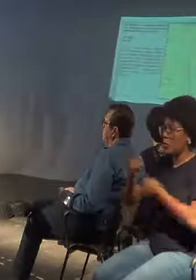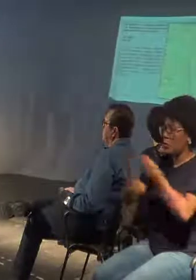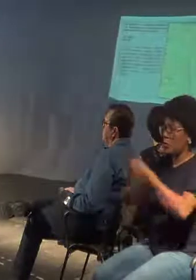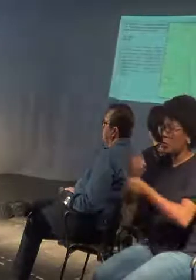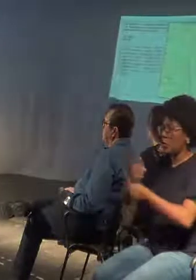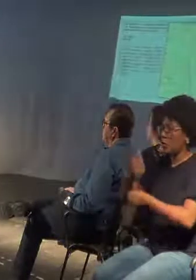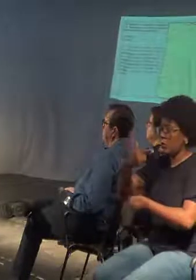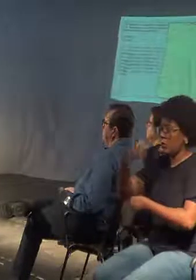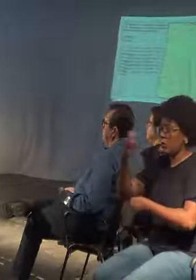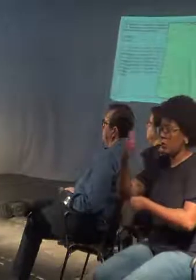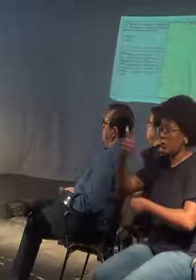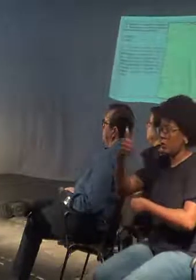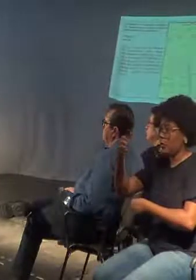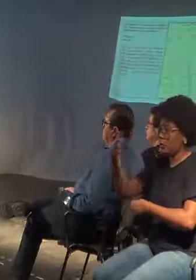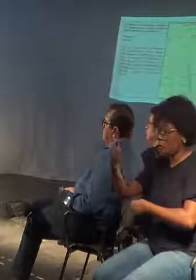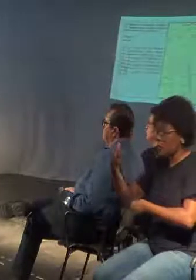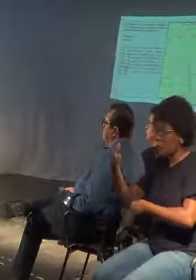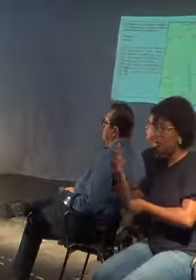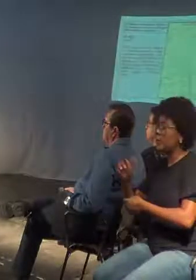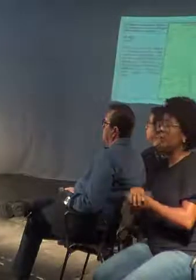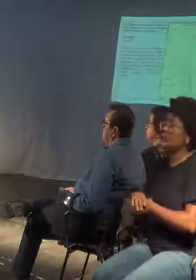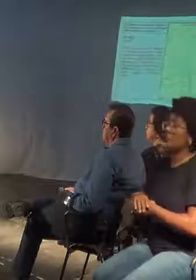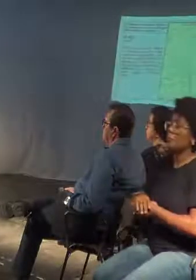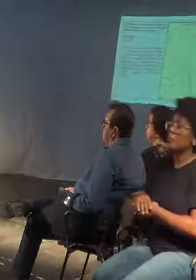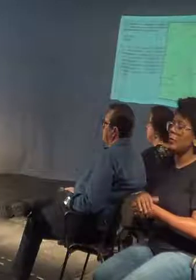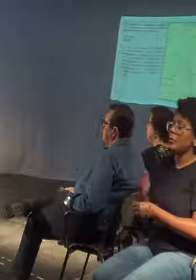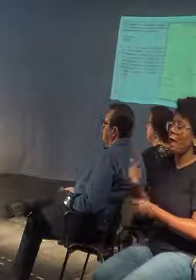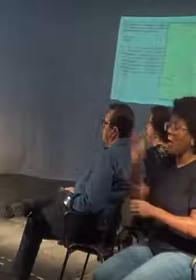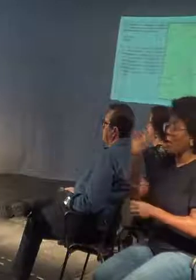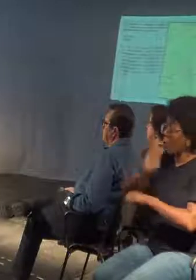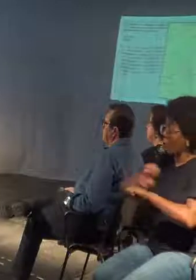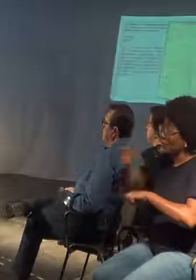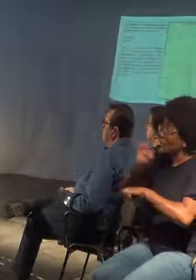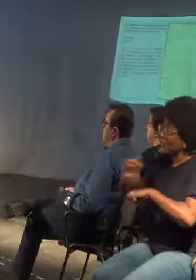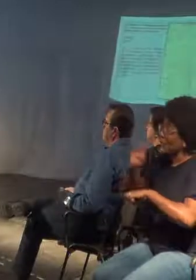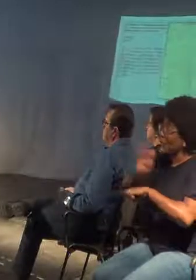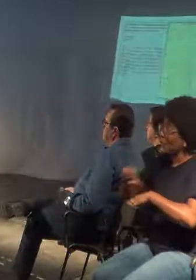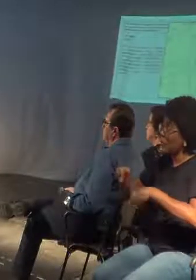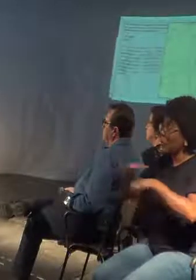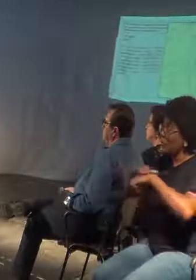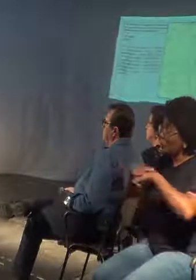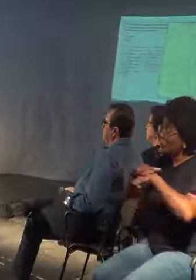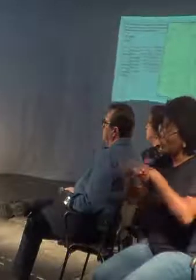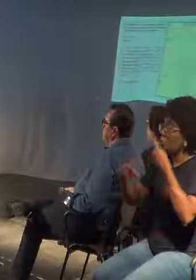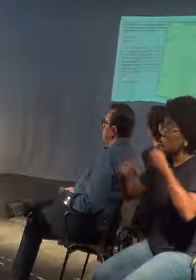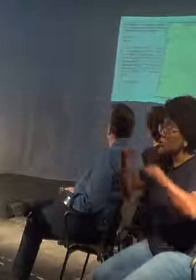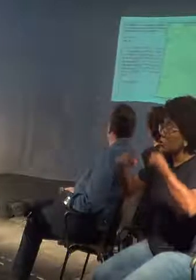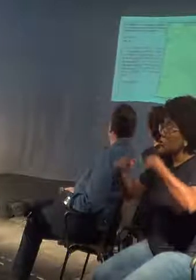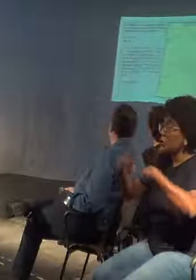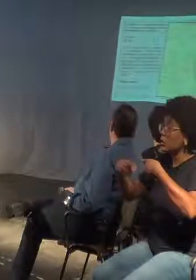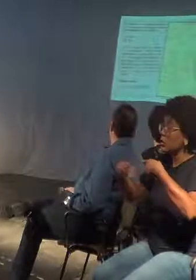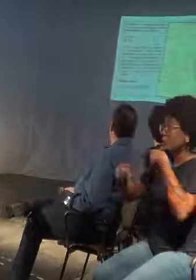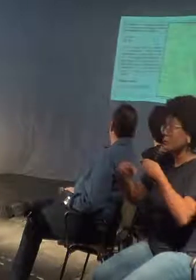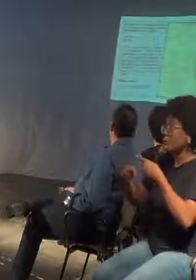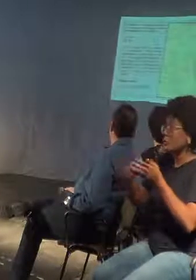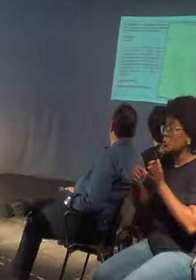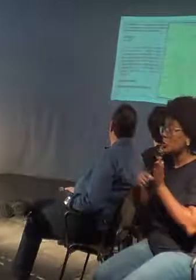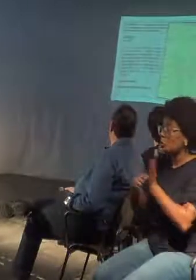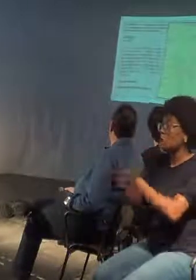SUCA, até meados do ano de 2016, o Estado vinha com a discussão trazendo exatamente o desafio